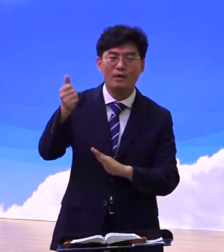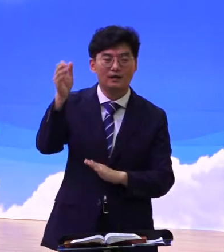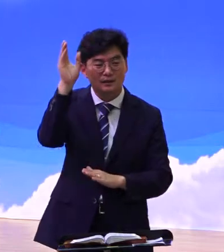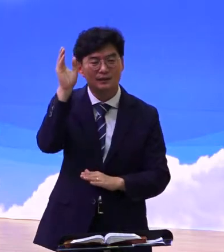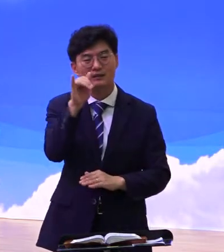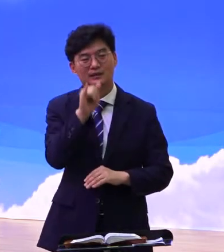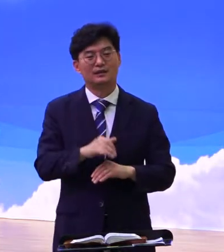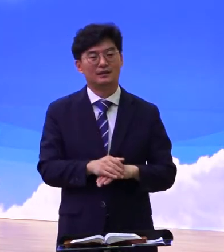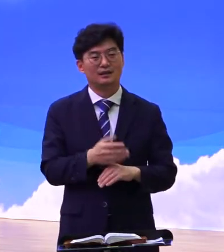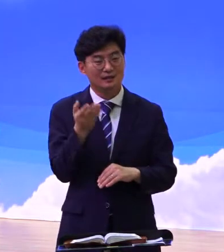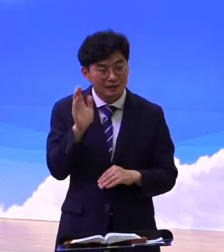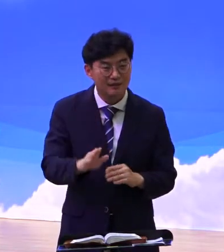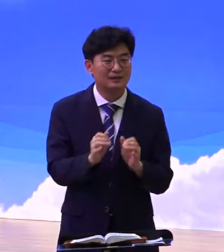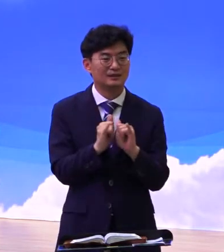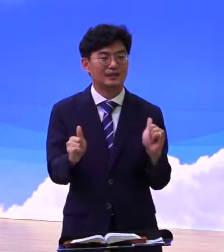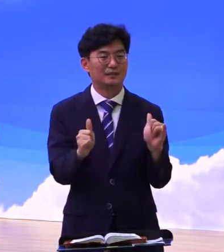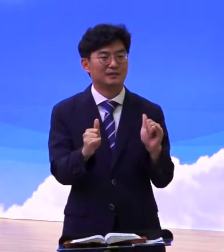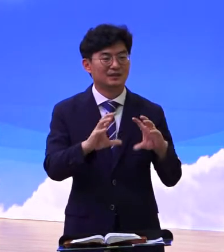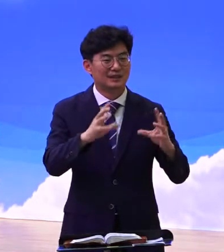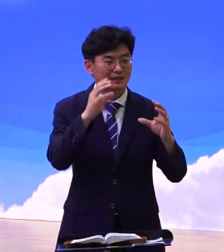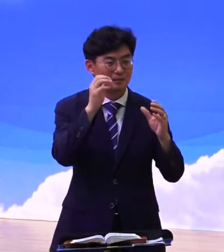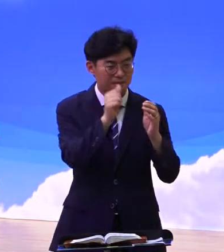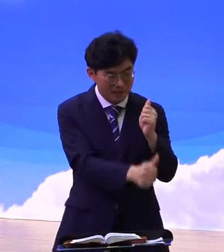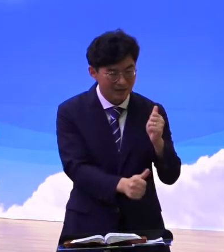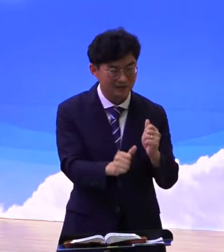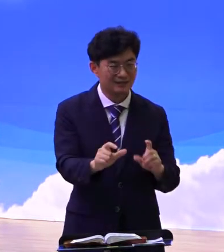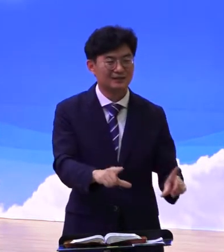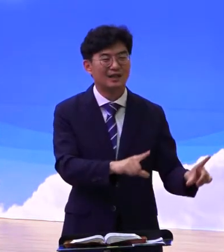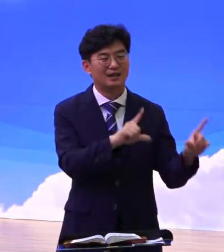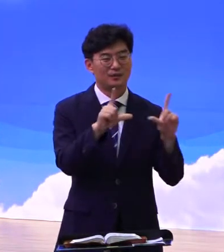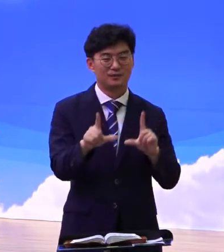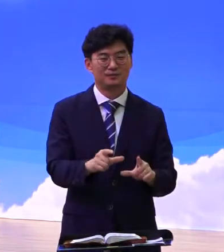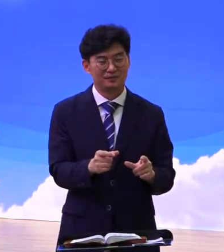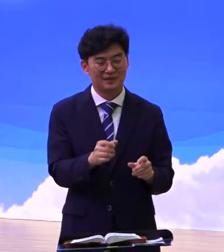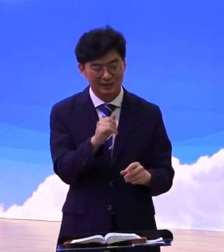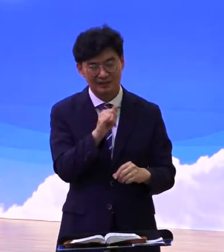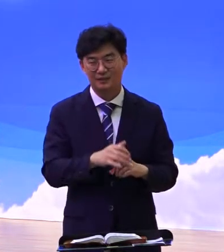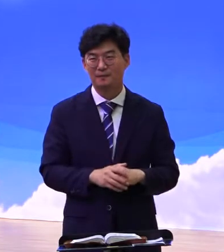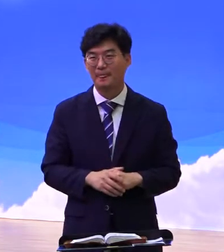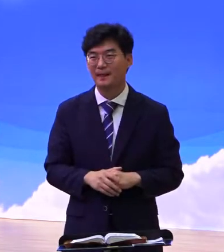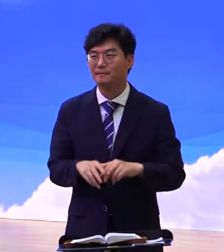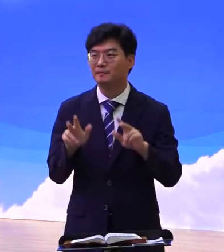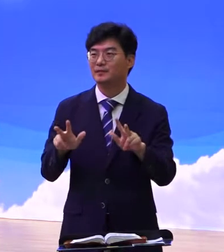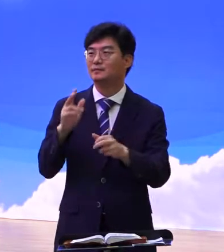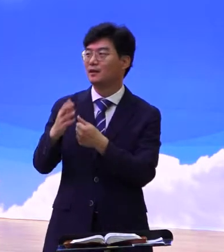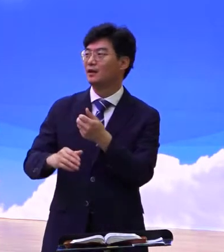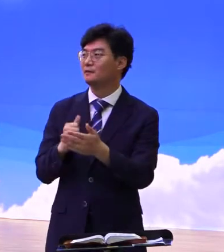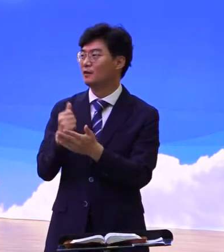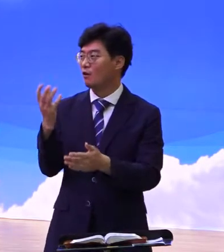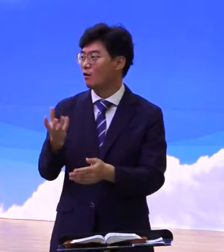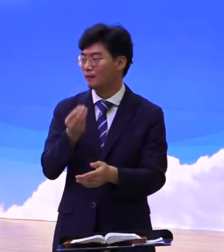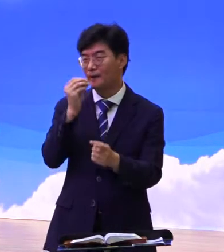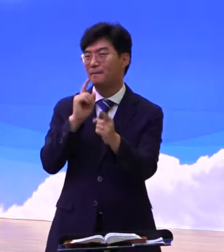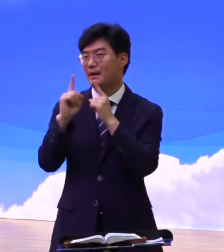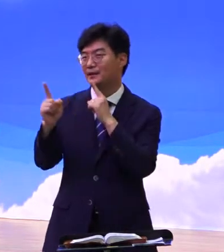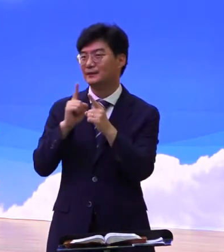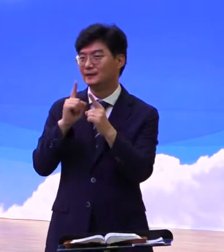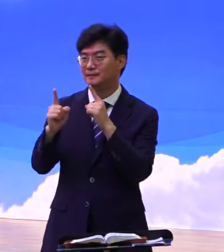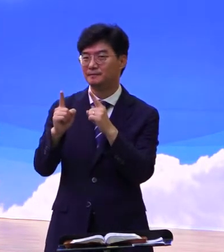말씀을 가지고 세상을 분별하고, 그리고 그 거룩한 진리의 말씀을 따라서 세상을 살아내야